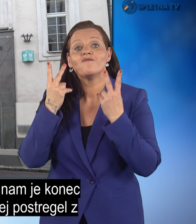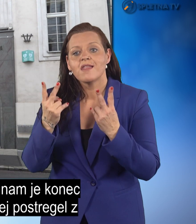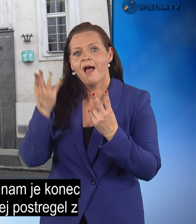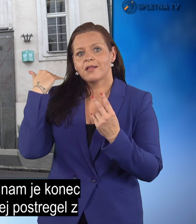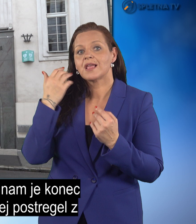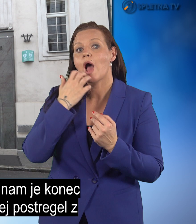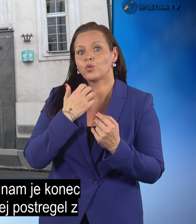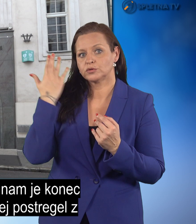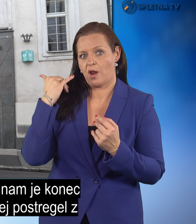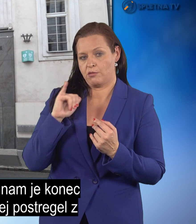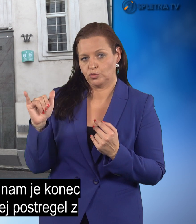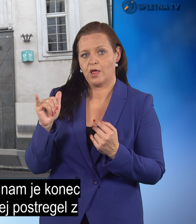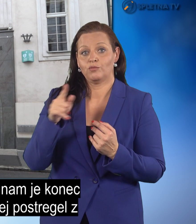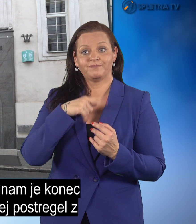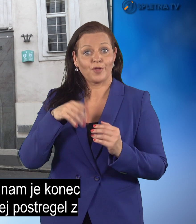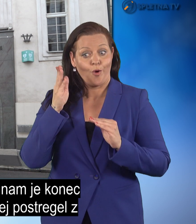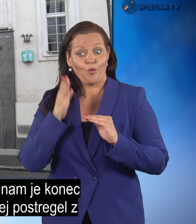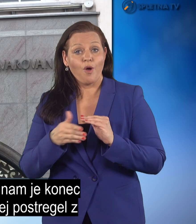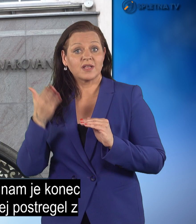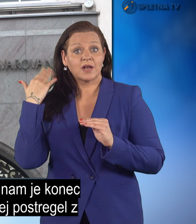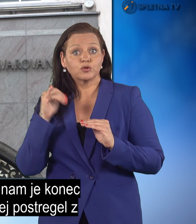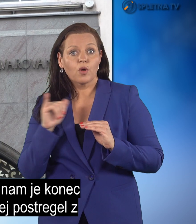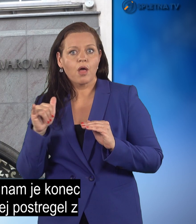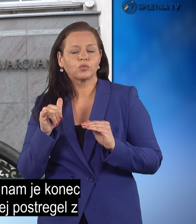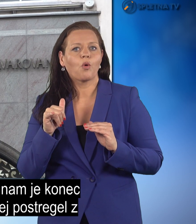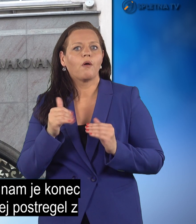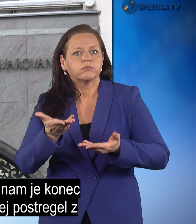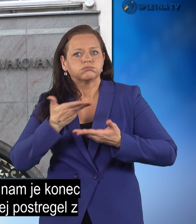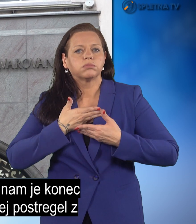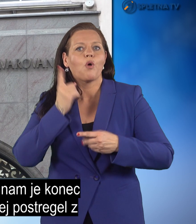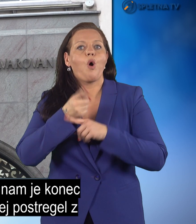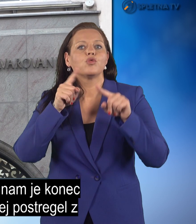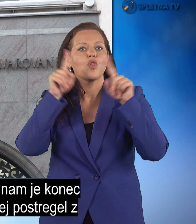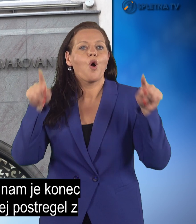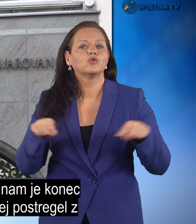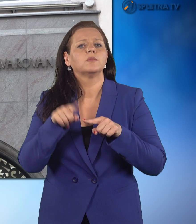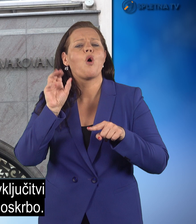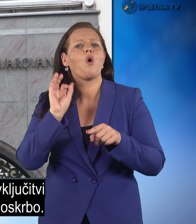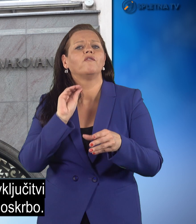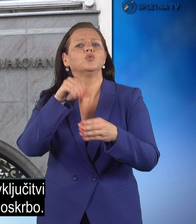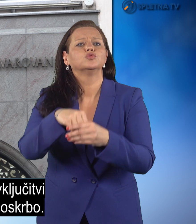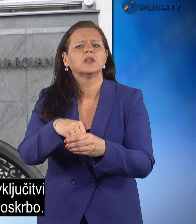lanskega leta najprej postregel z odločbami o vključitvi v dolgotrajno oskrbo.